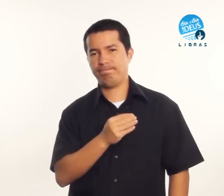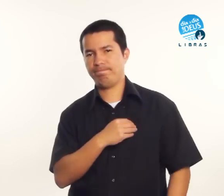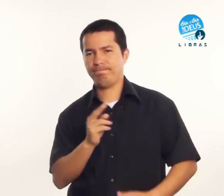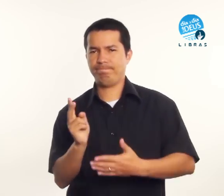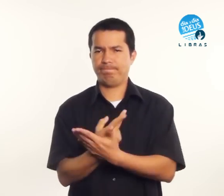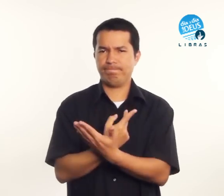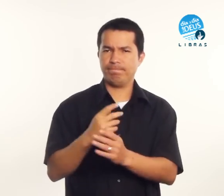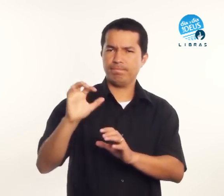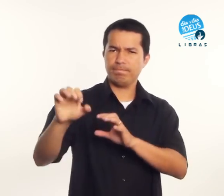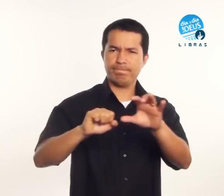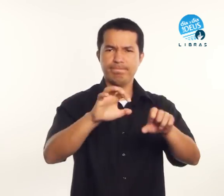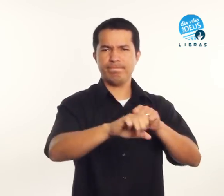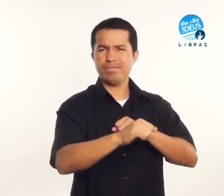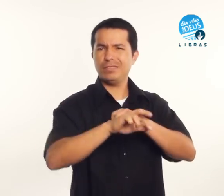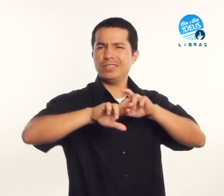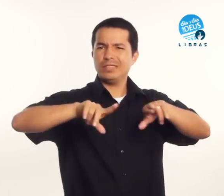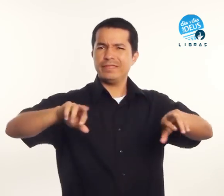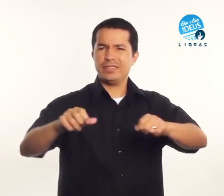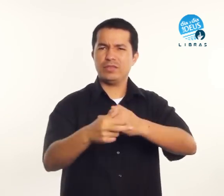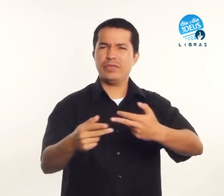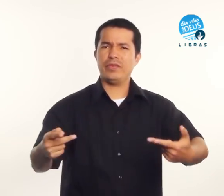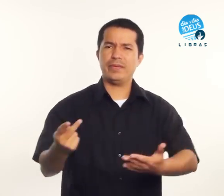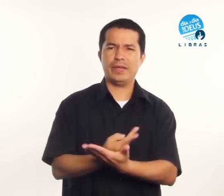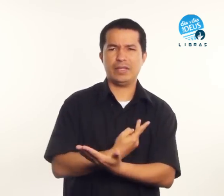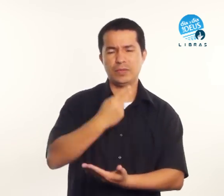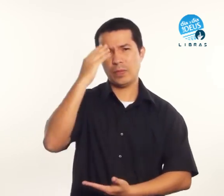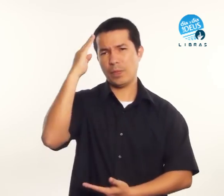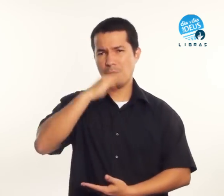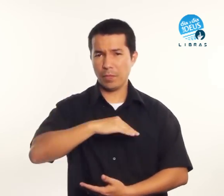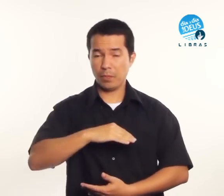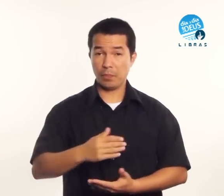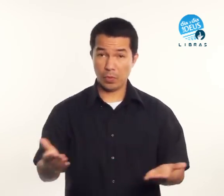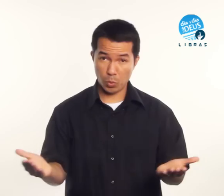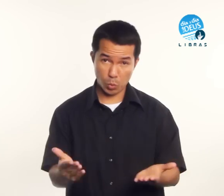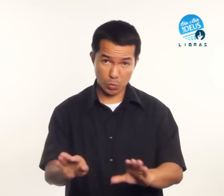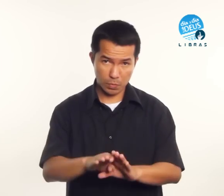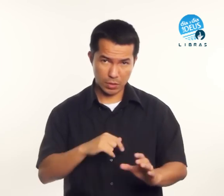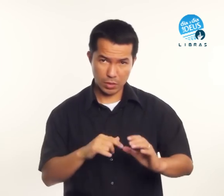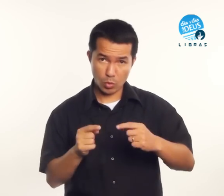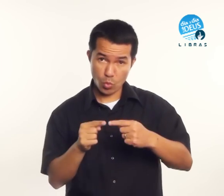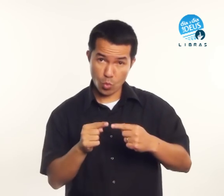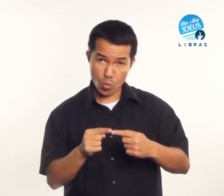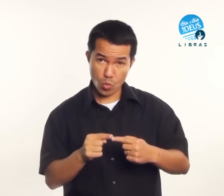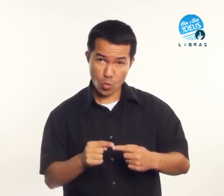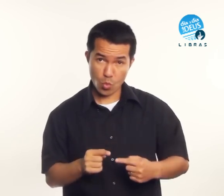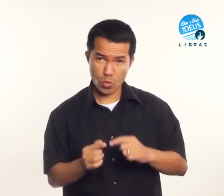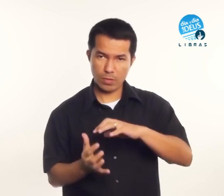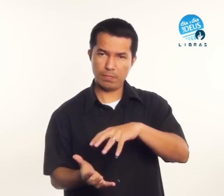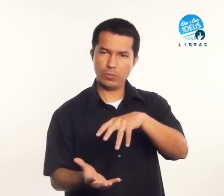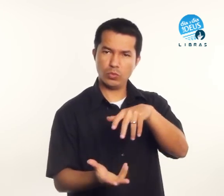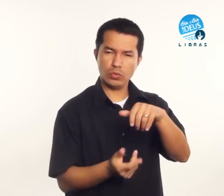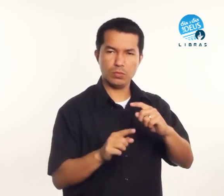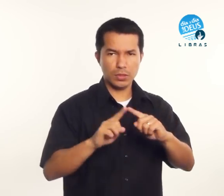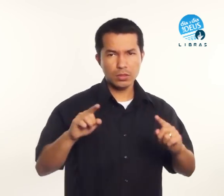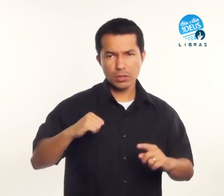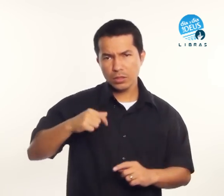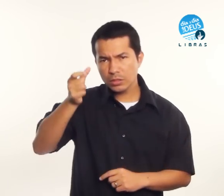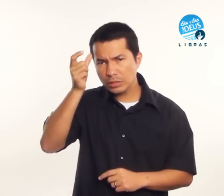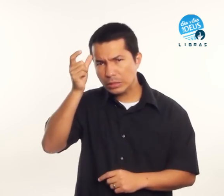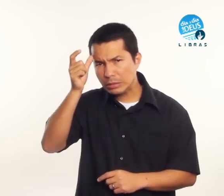segundo o curso deste mundo, segundo o príncipe das potestades do ar, do espírito que agora opera